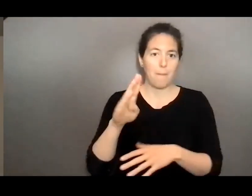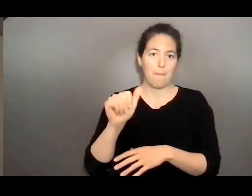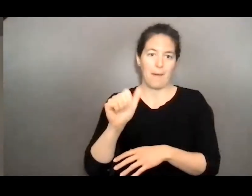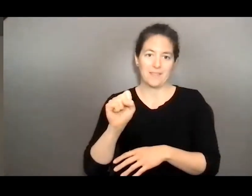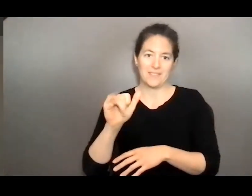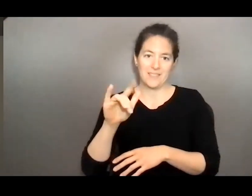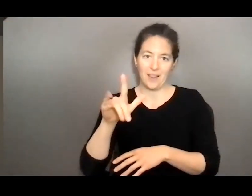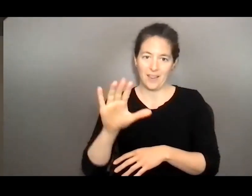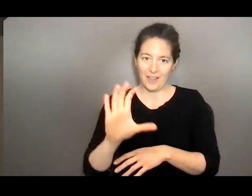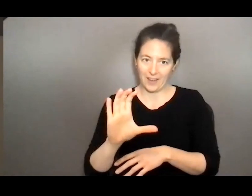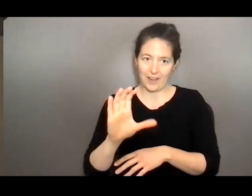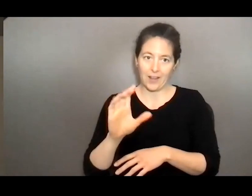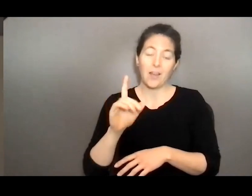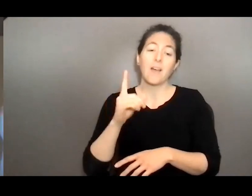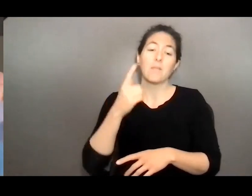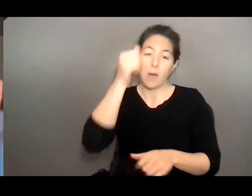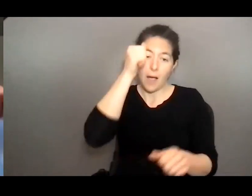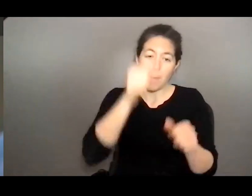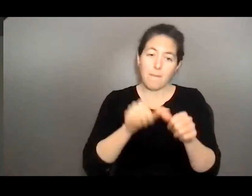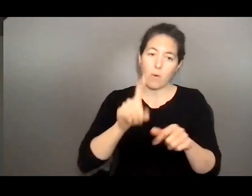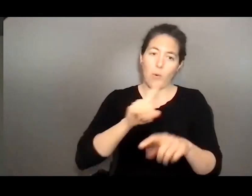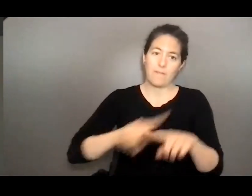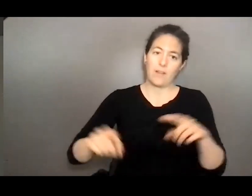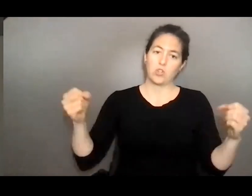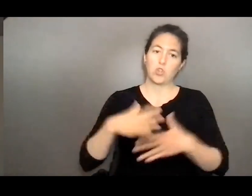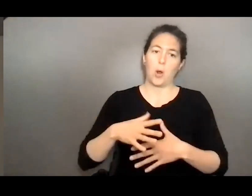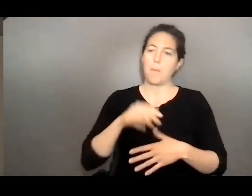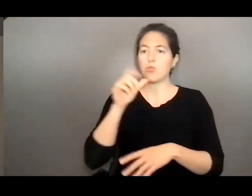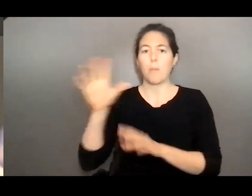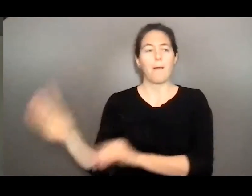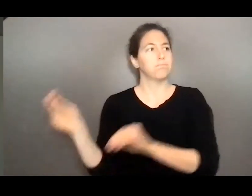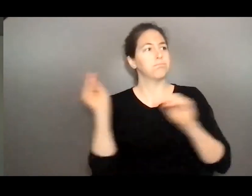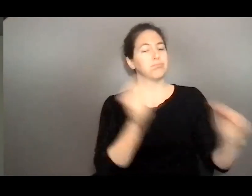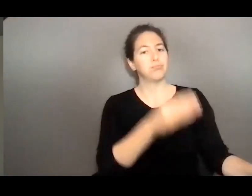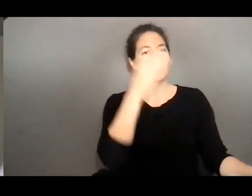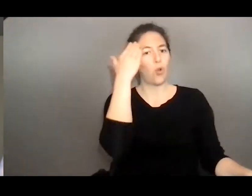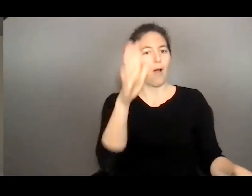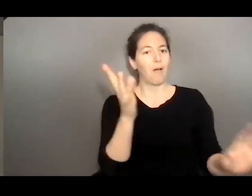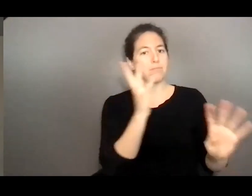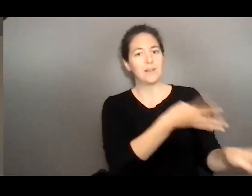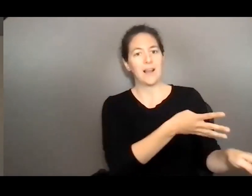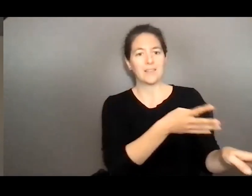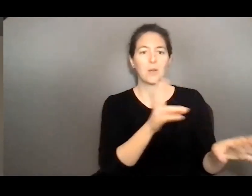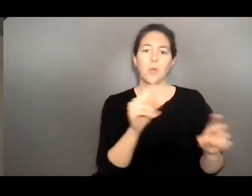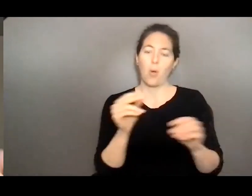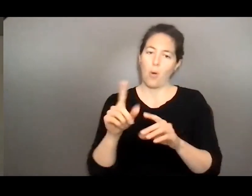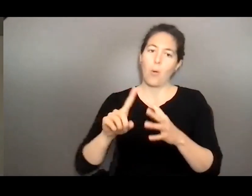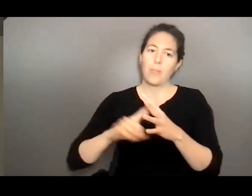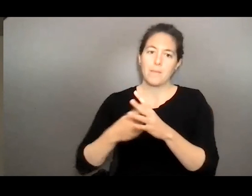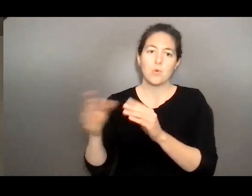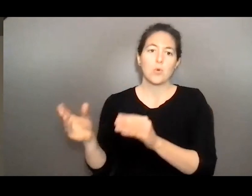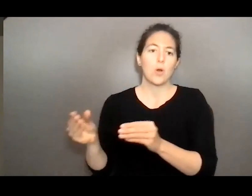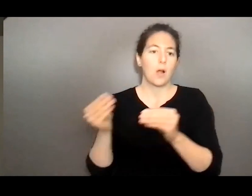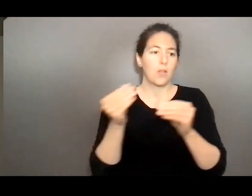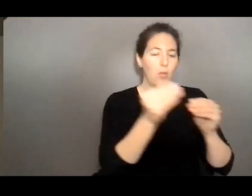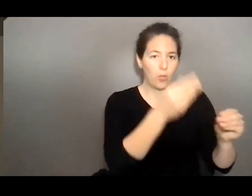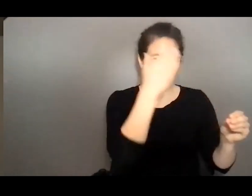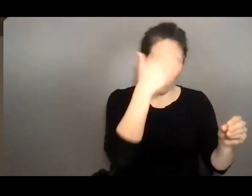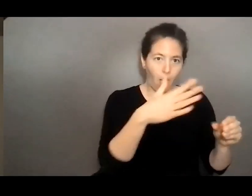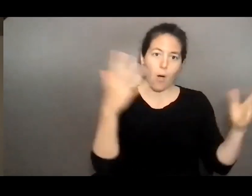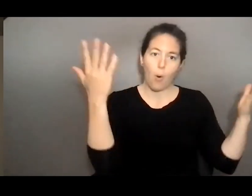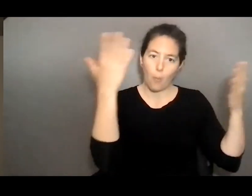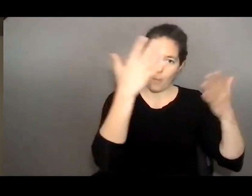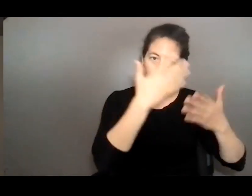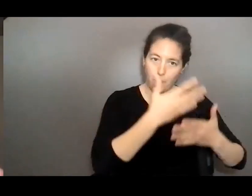veut leur éviter un choc, on ne va pas juste les lancer dehors, on les apporte dehors à l'ombre et graduellement, on va les exposer à